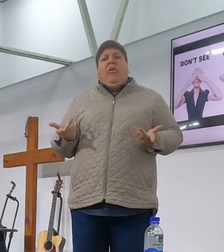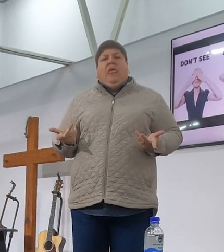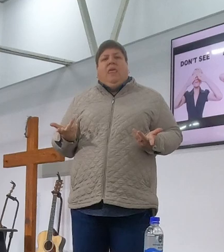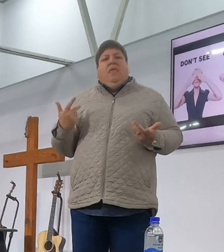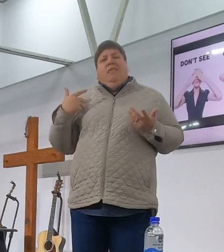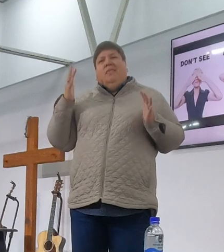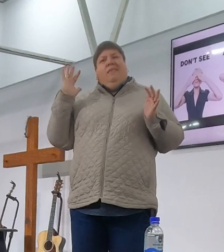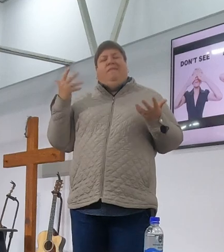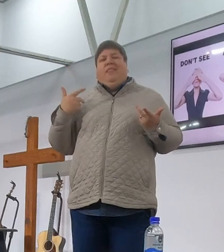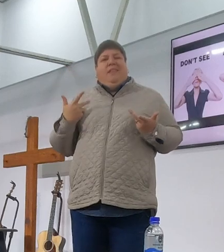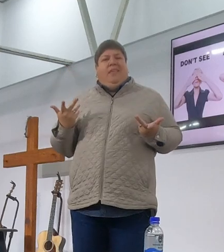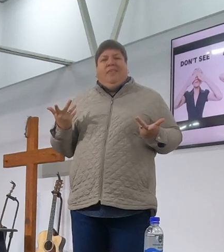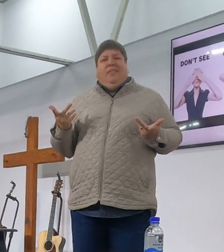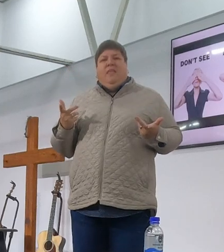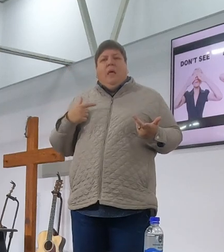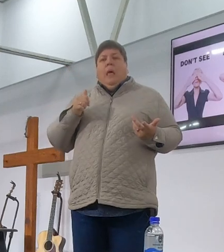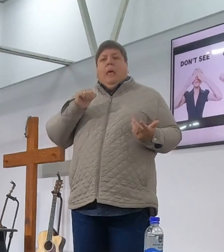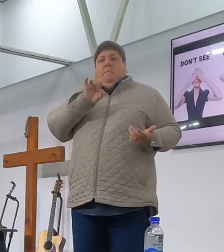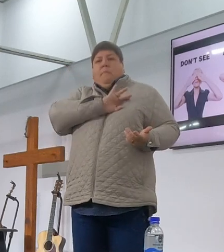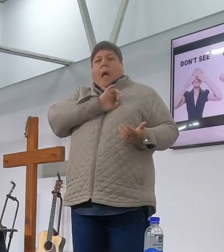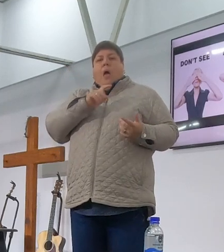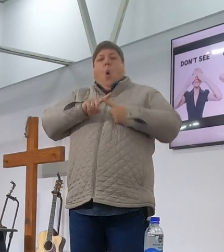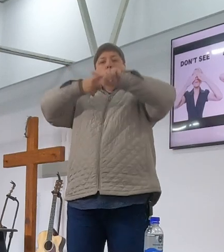ons bang is om iets te sê.